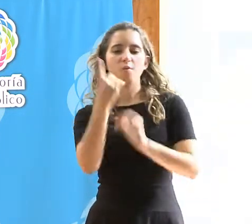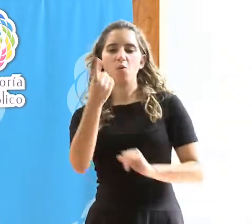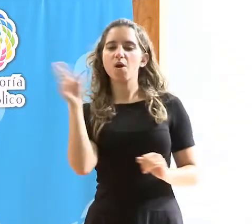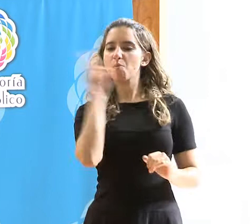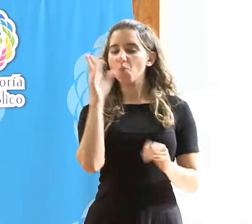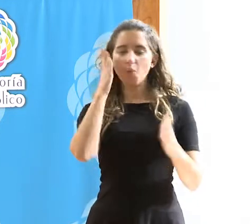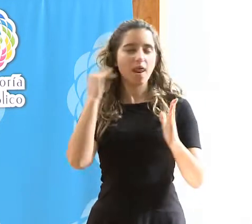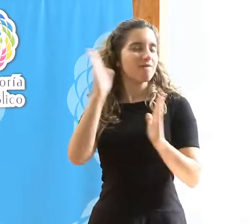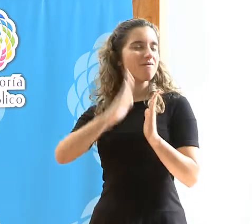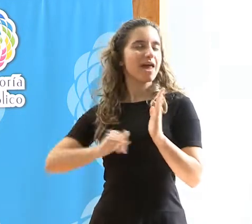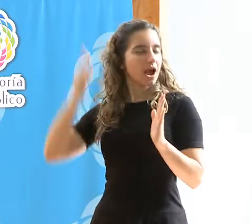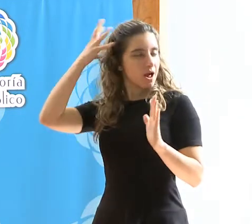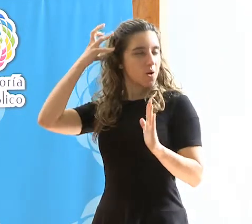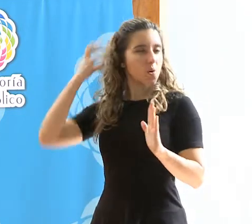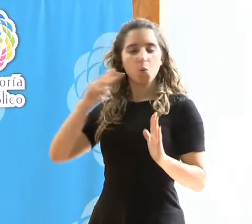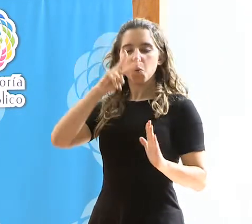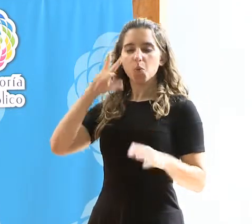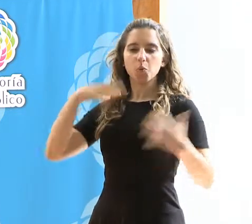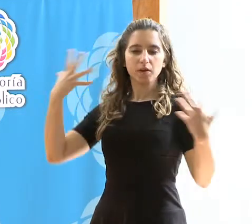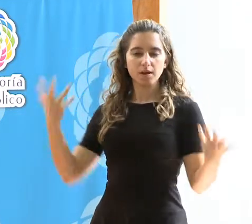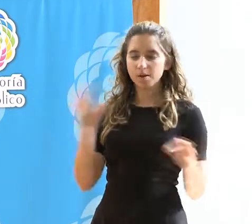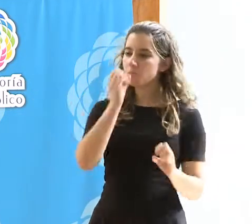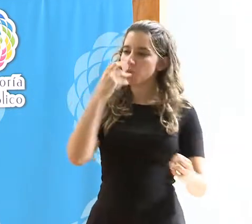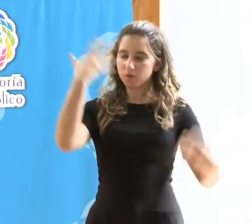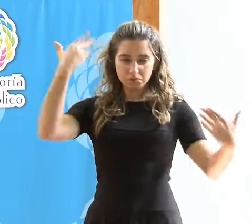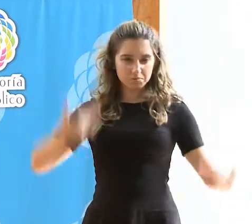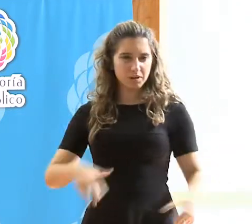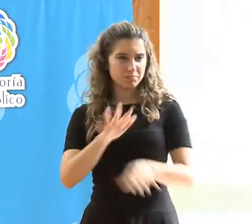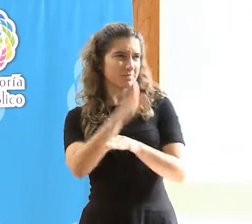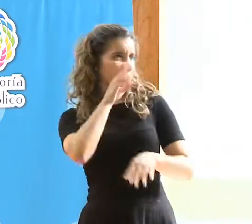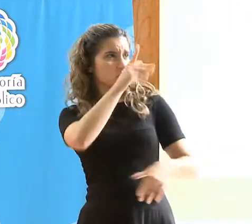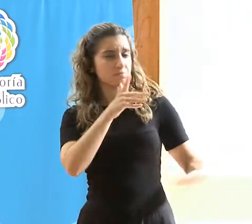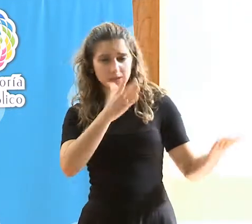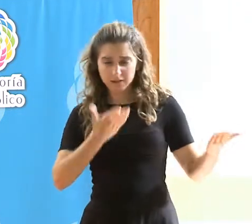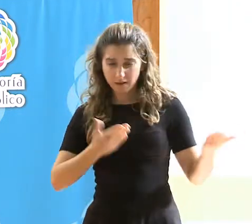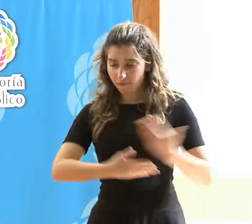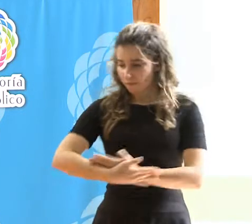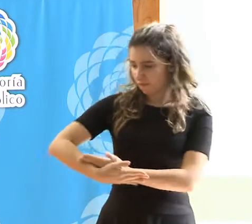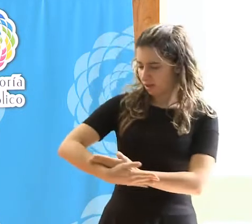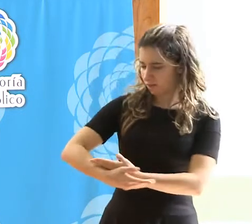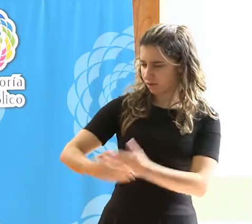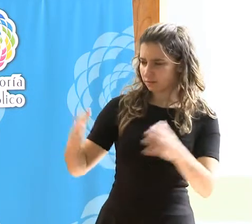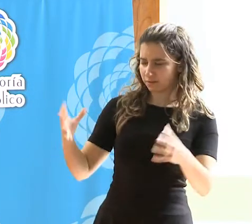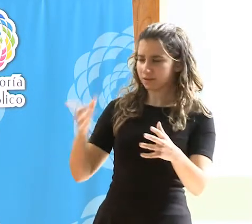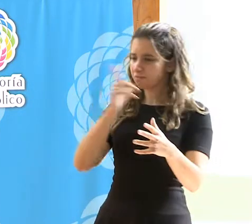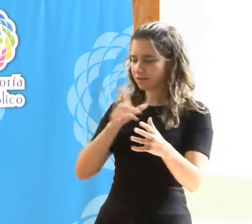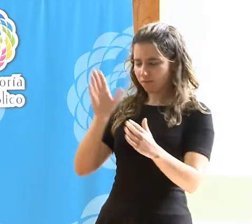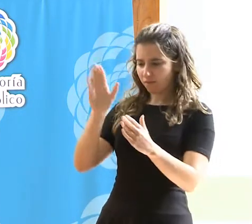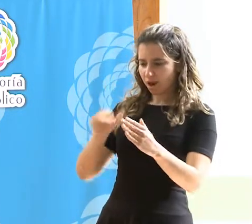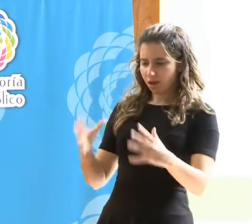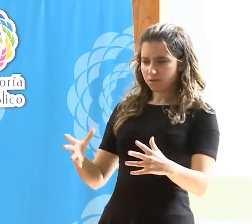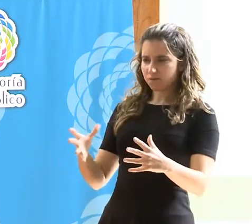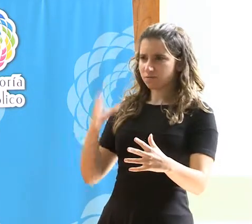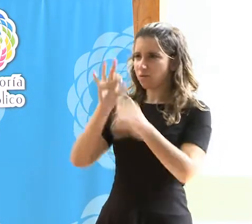mujeres siempre blancas, rubias, limpias, vestidas a la moda de Hollywood, donde los bebés parecían querubines renacentistas y